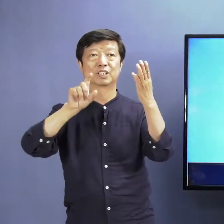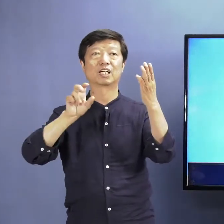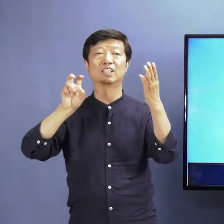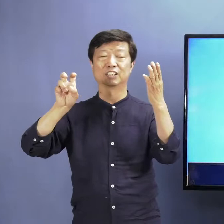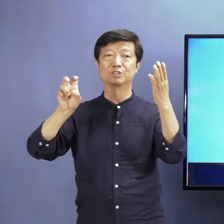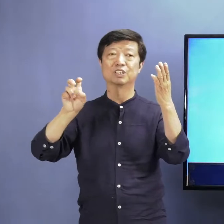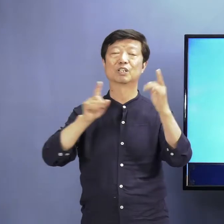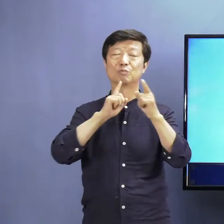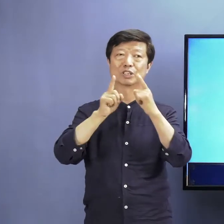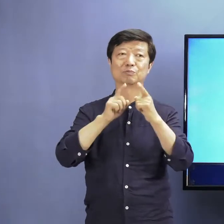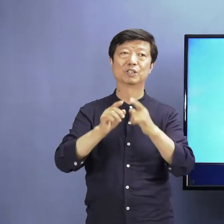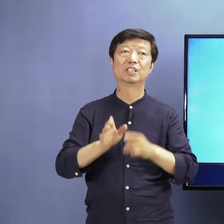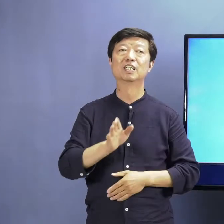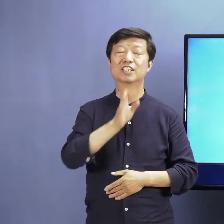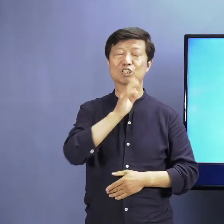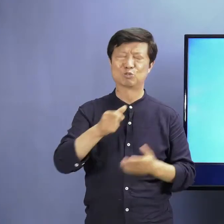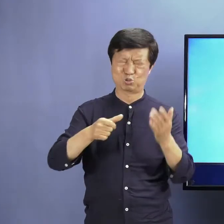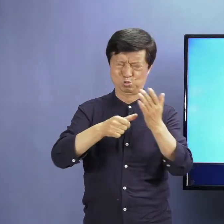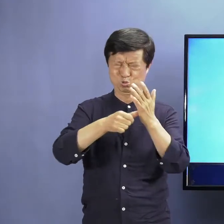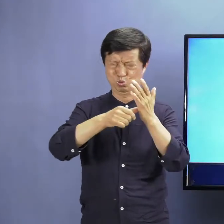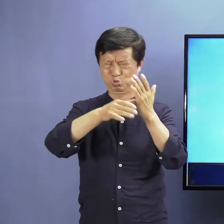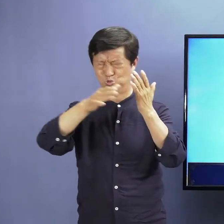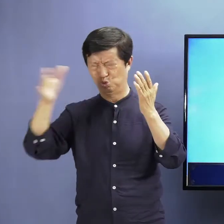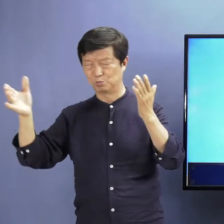말씀은요, 정말 유명한 말씀이에요.